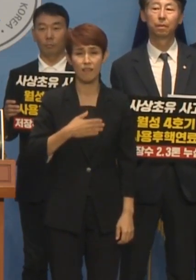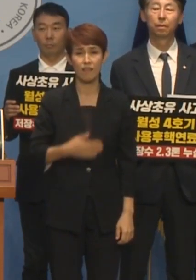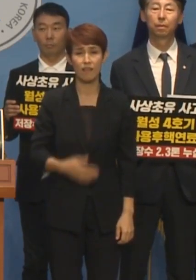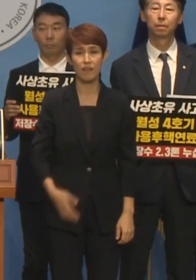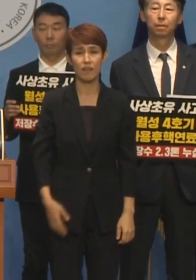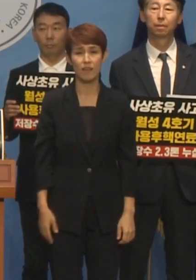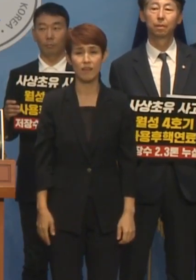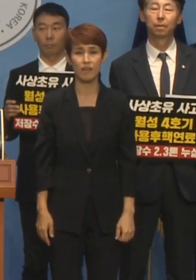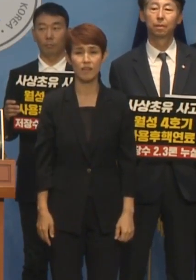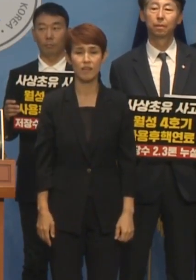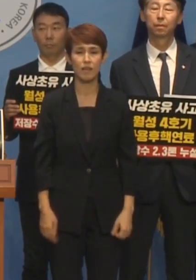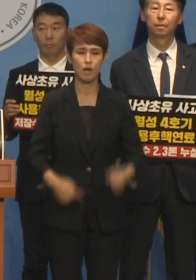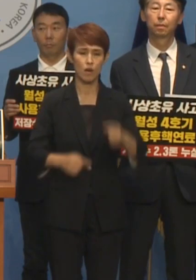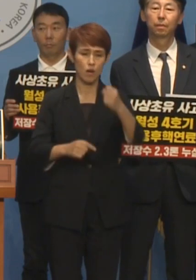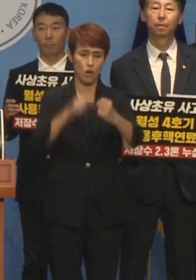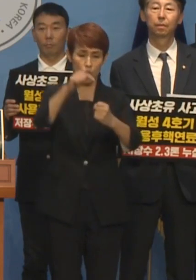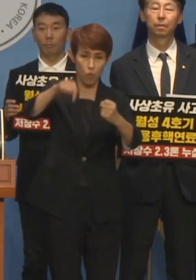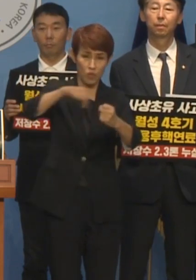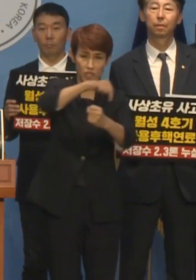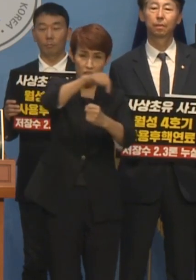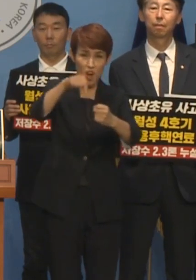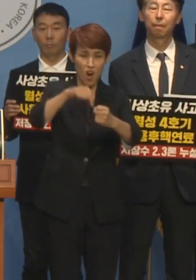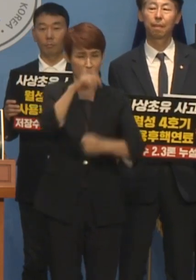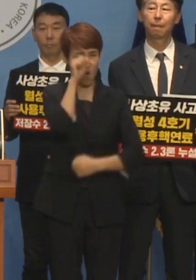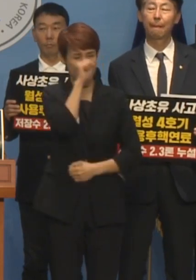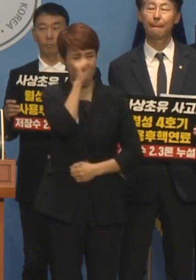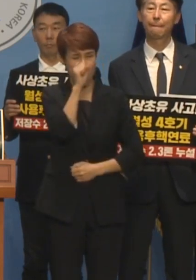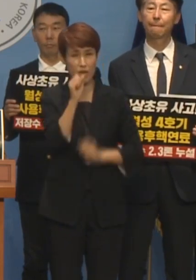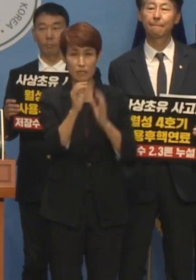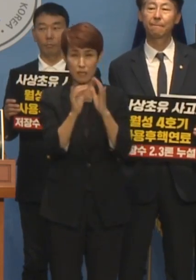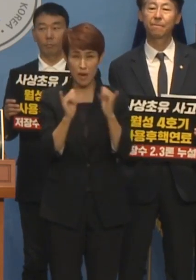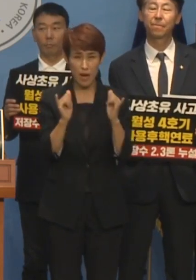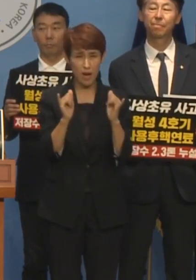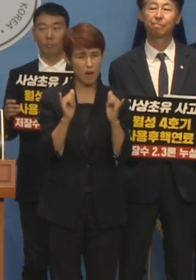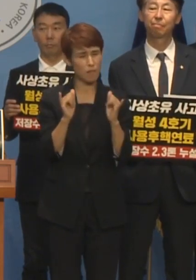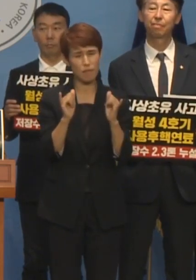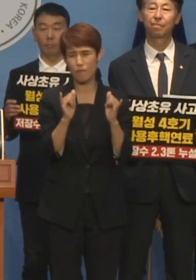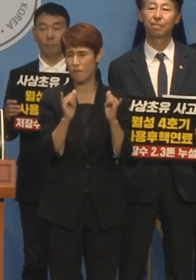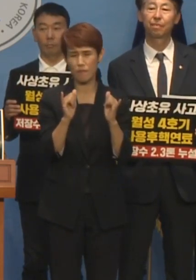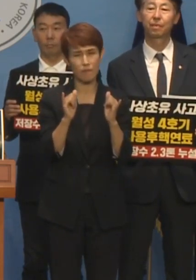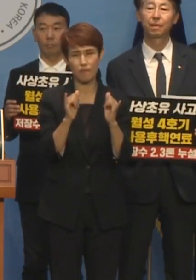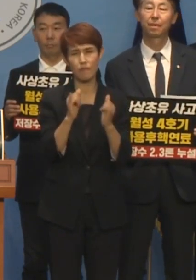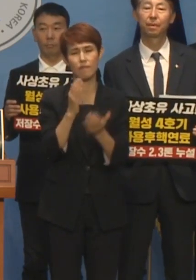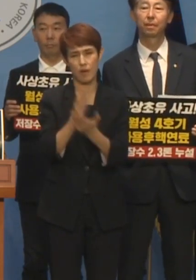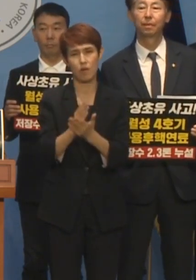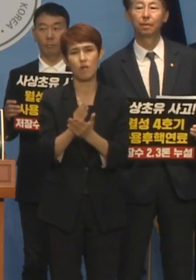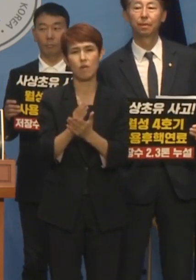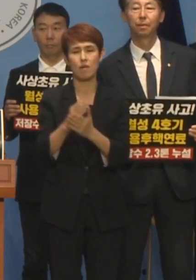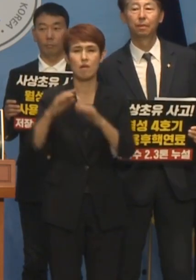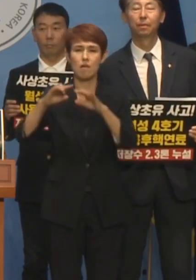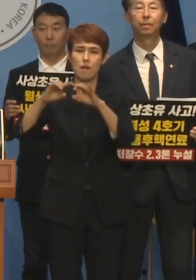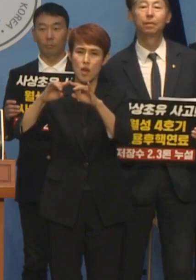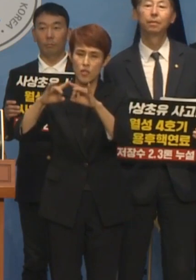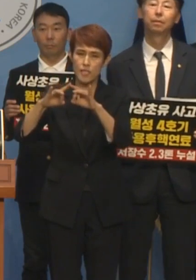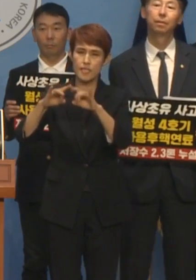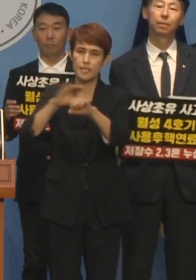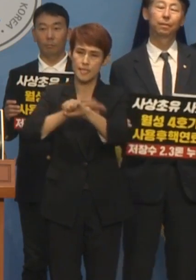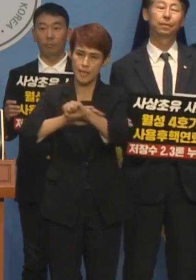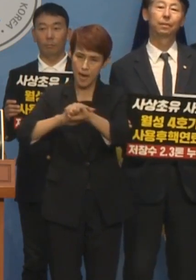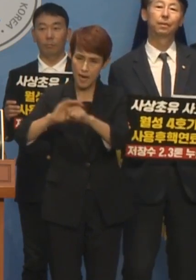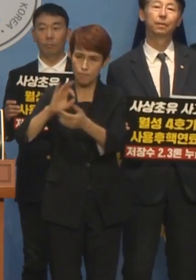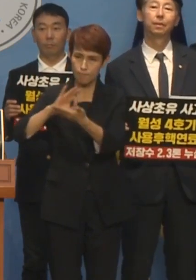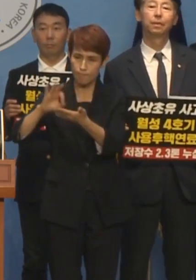그 원자력을 이렇게 칭송하고 좋아하는 사람들이 아닌, 이제는 에너지에 대해서 제대로 배분하고